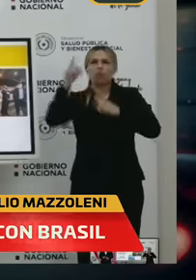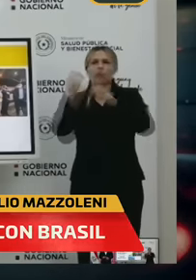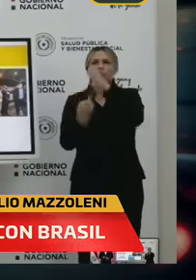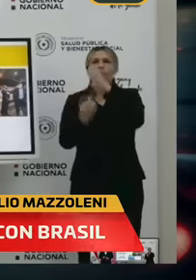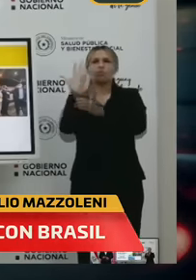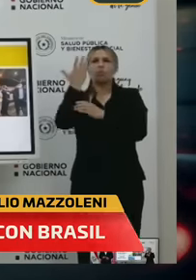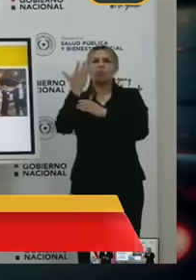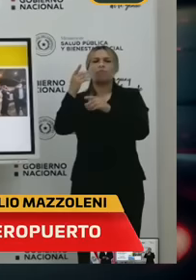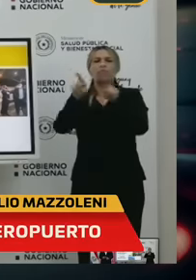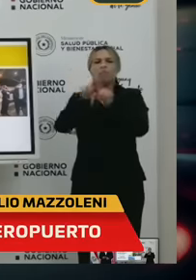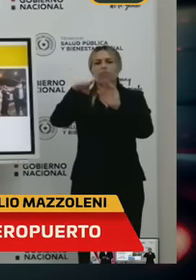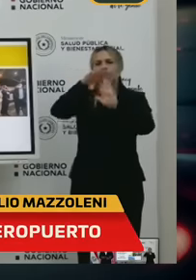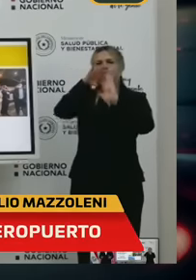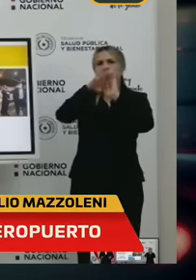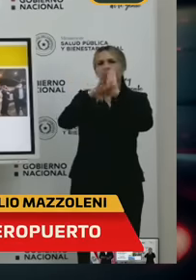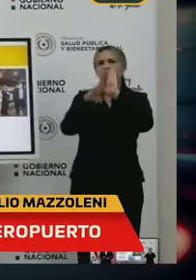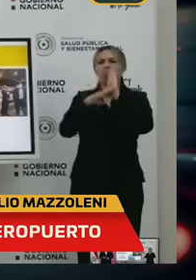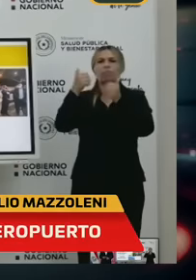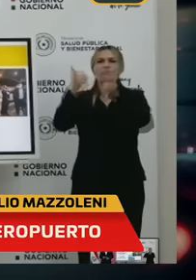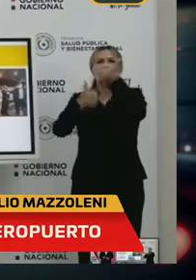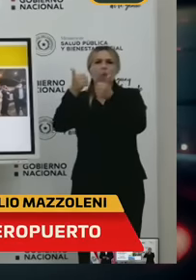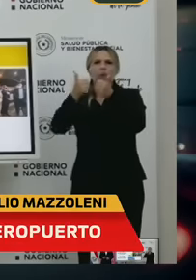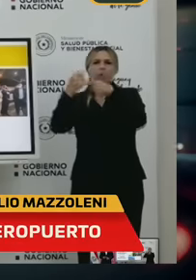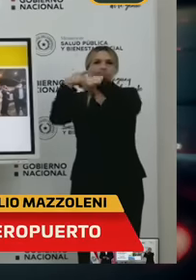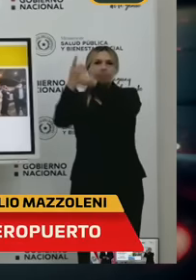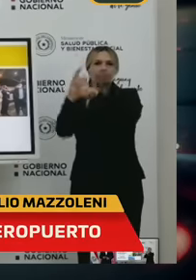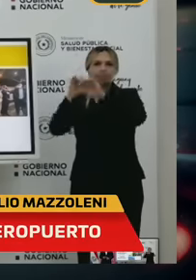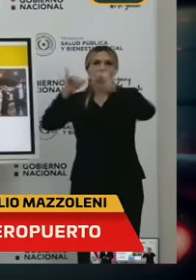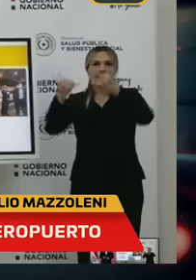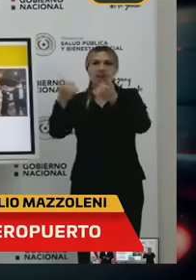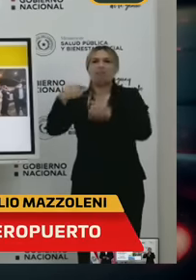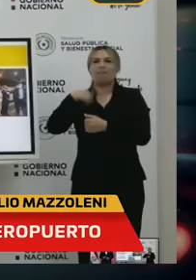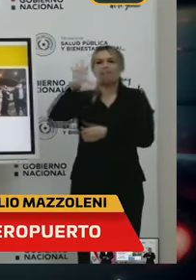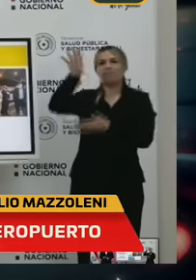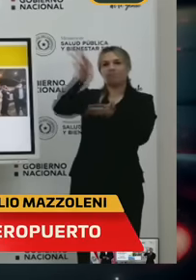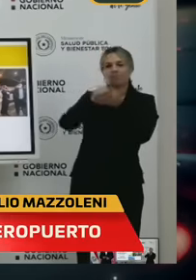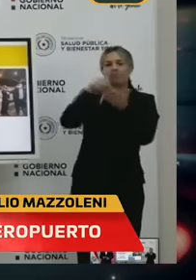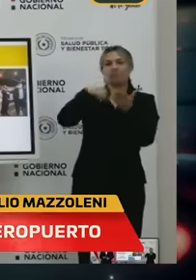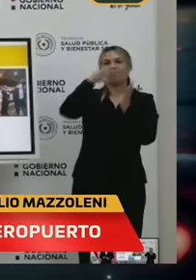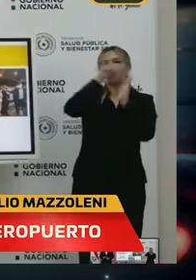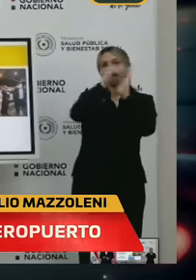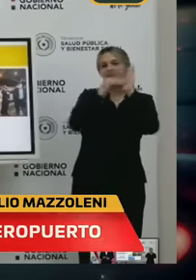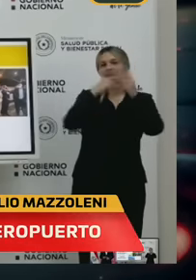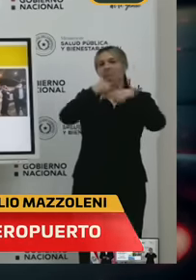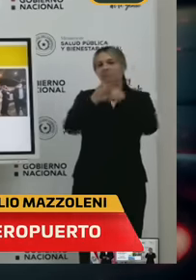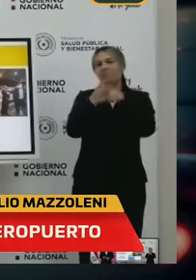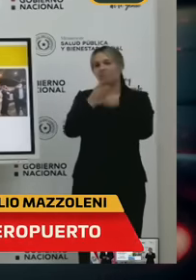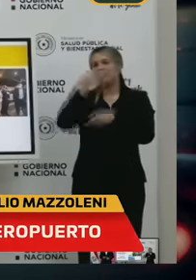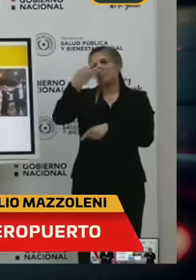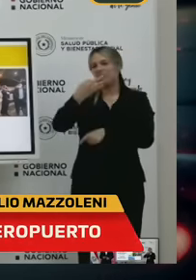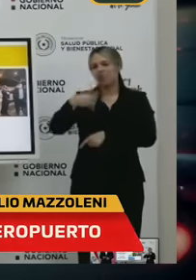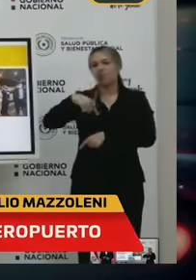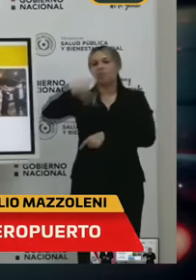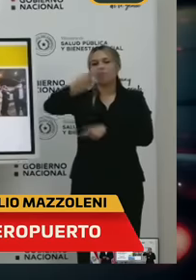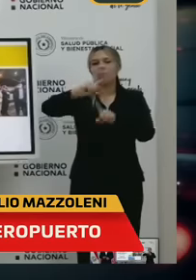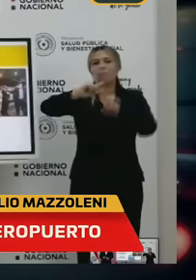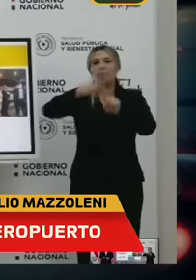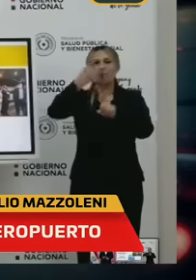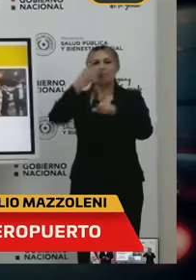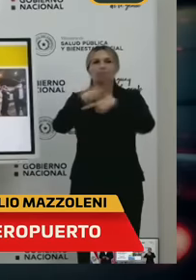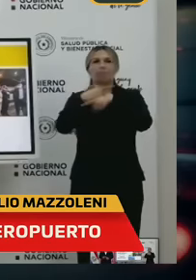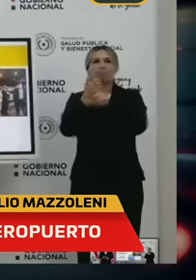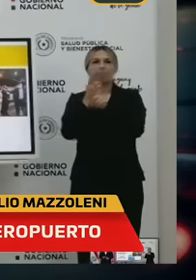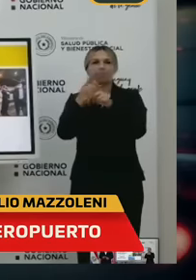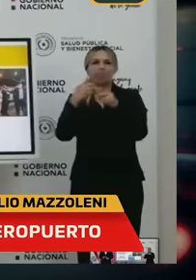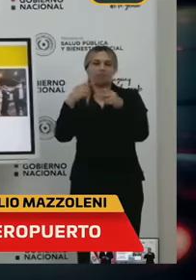con viajes no esenciales. Así que seguramente también tendremos otras novedades en el próximo mes respecto